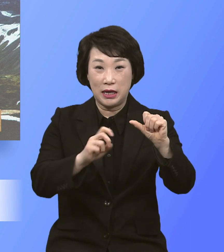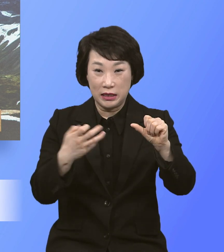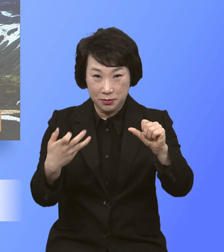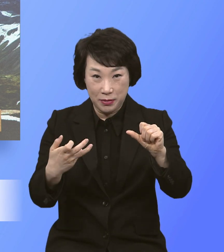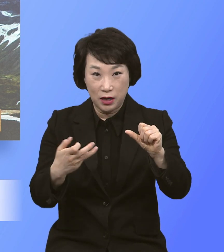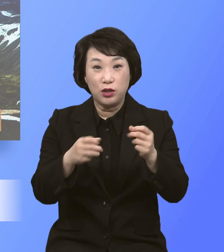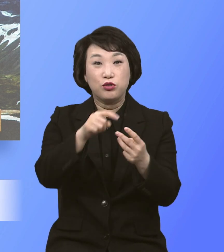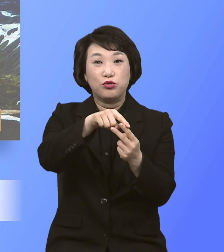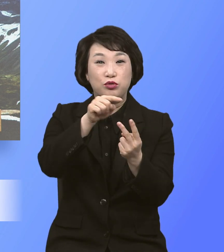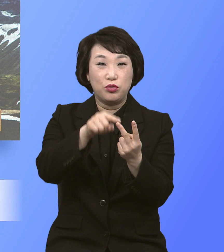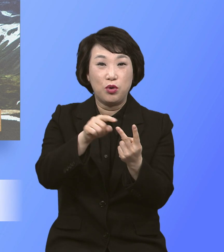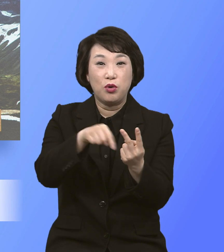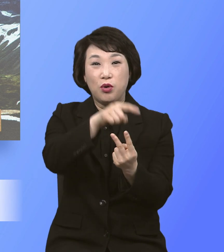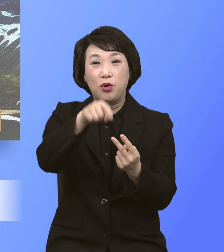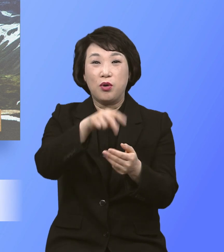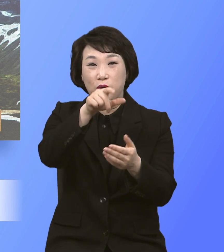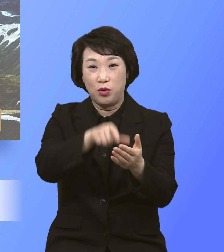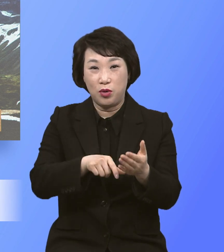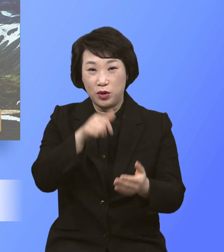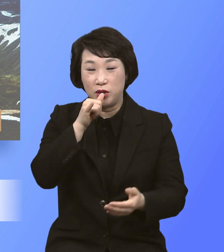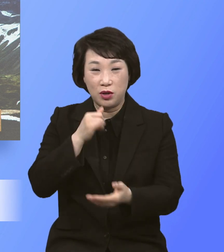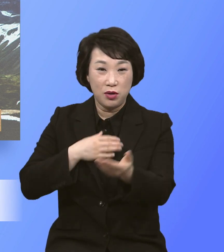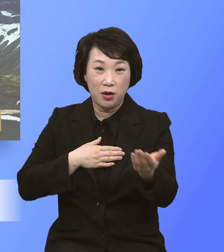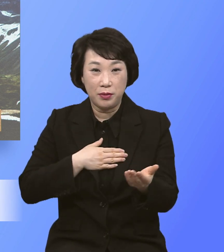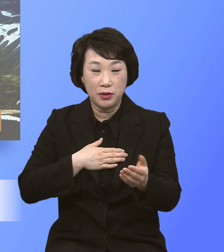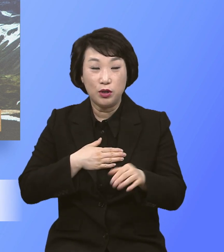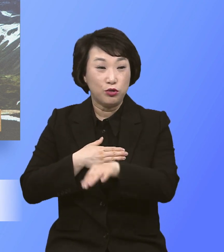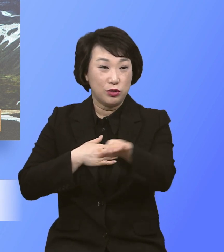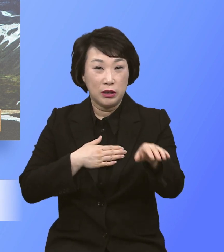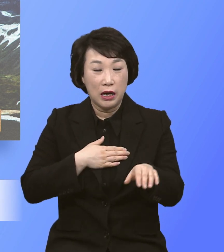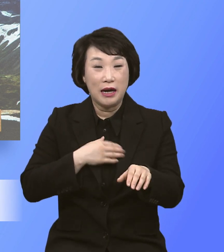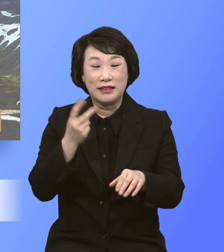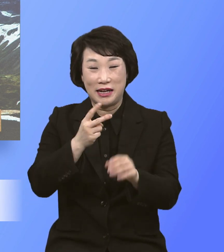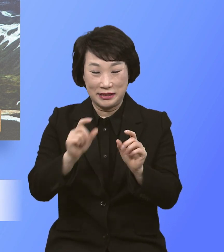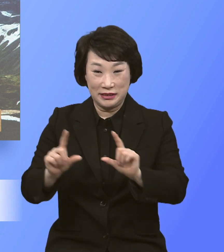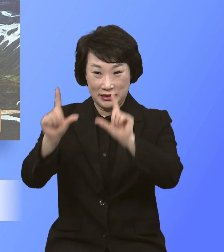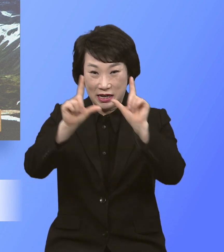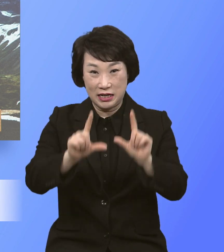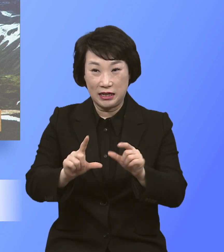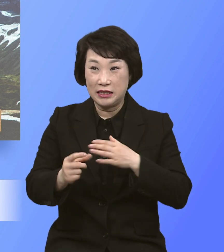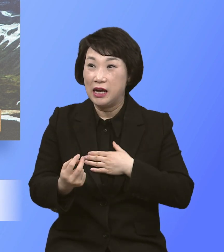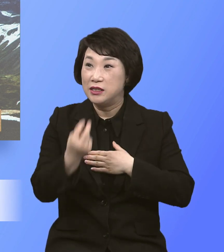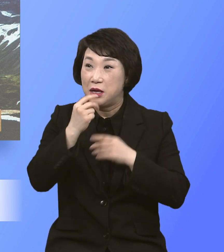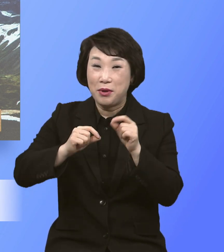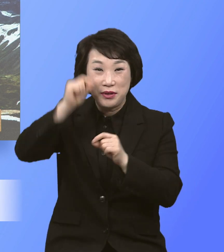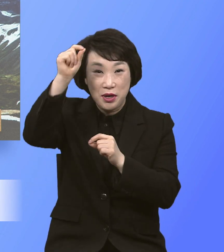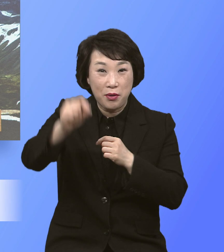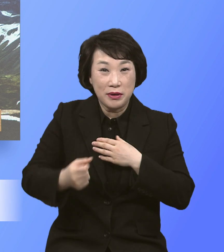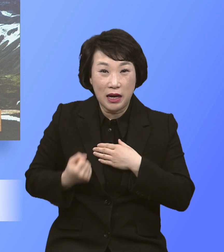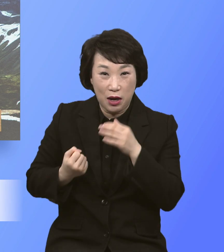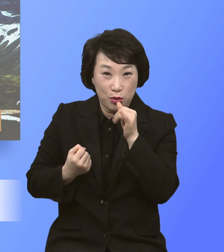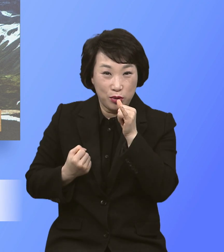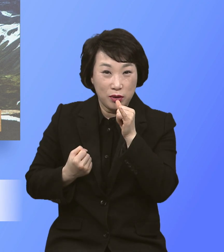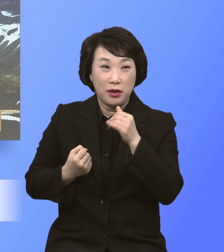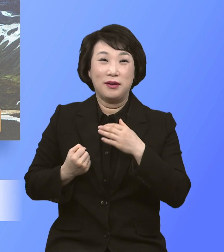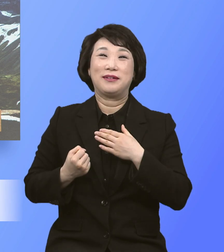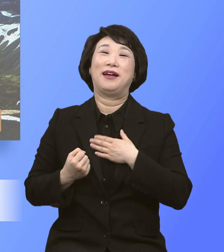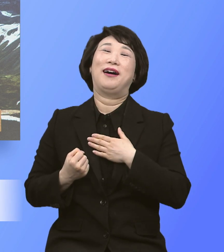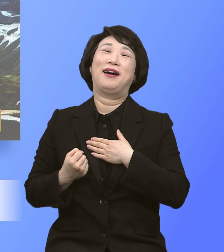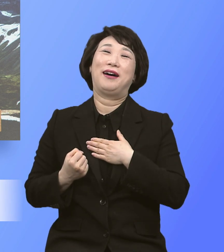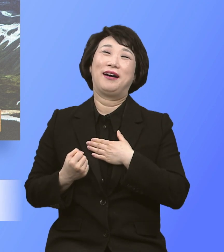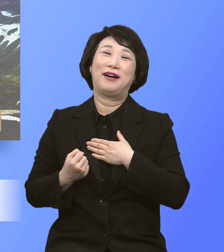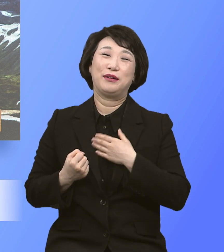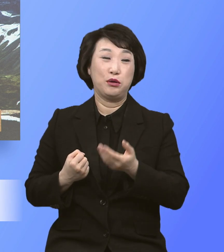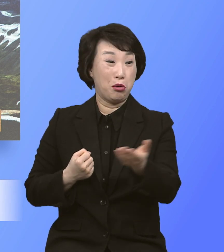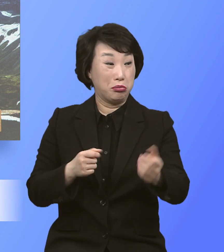말씀하셨으니, 우리가 다시 살아서 내가 영원한 생명을 가졌다는 데 대해서